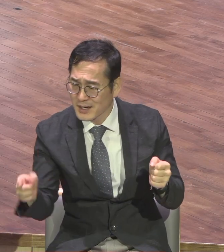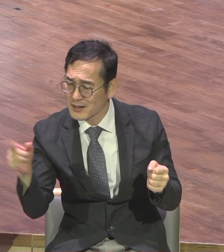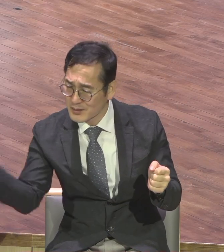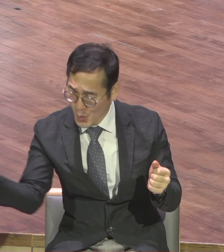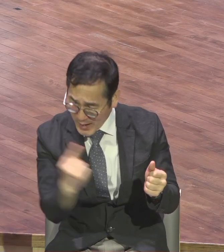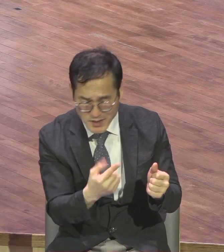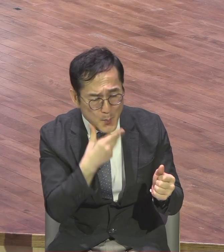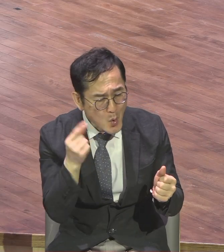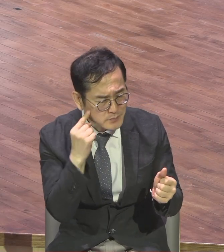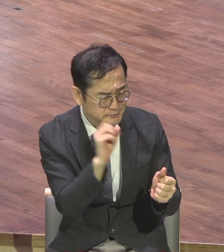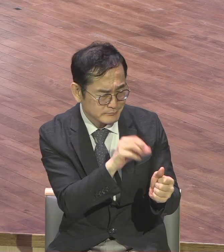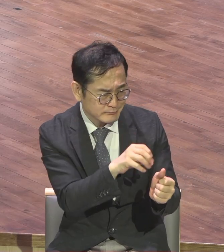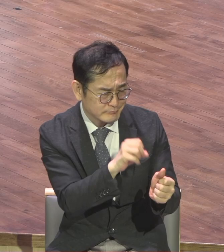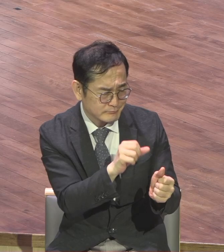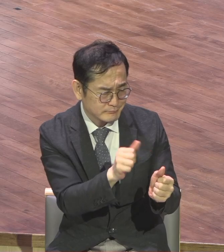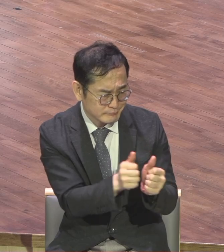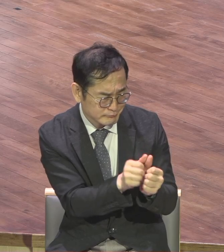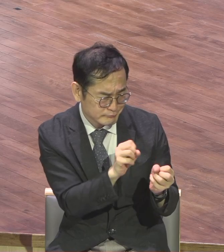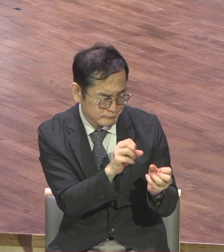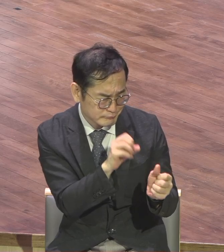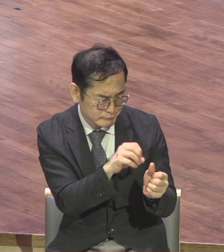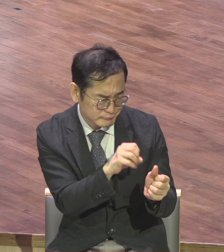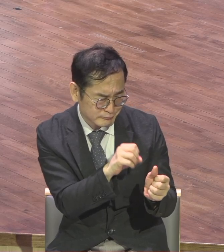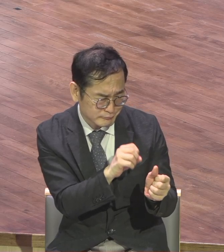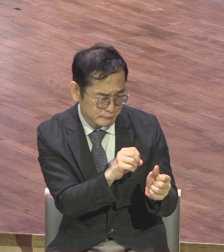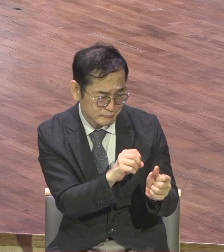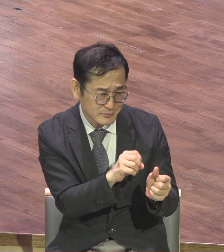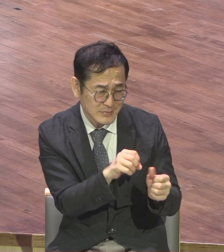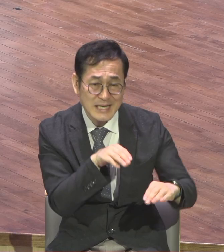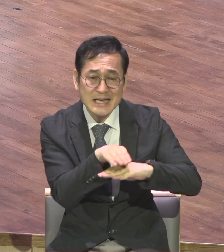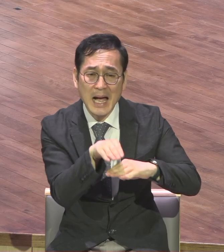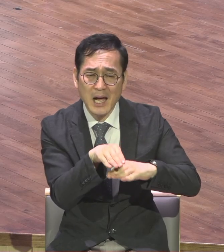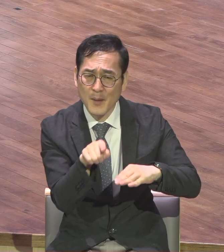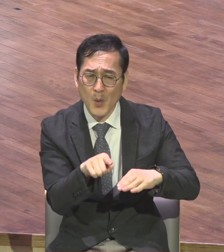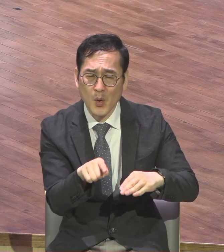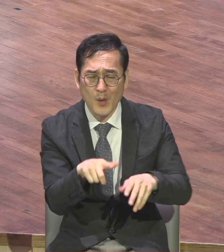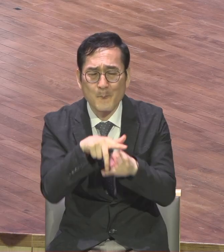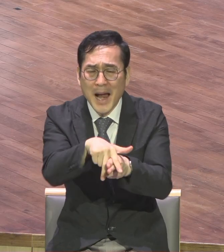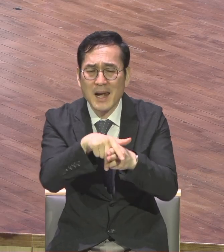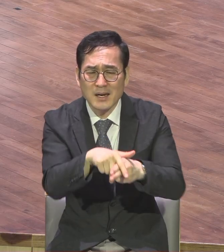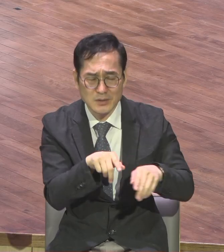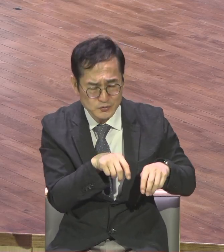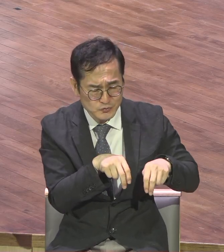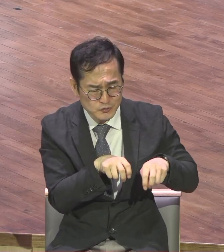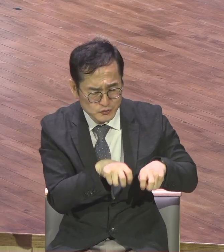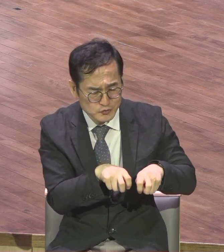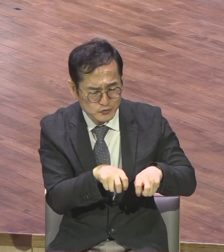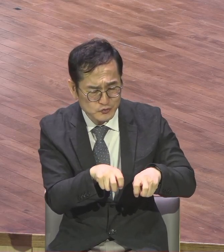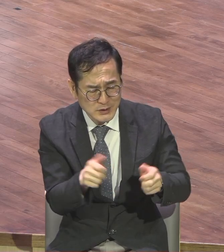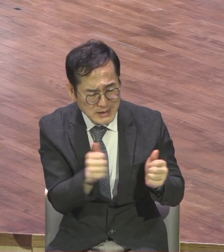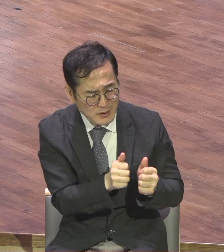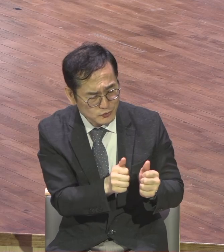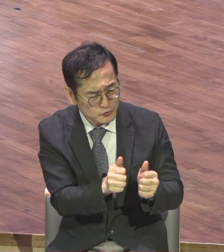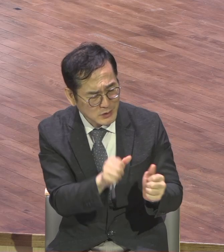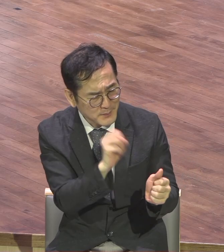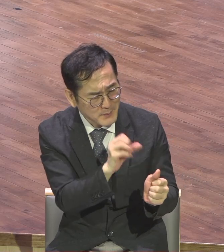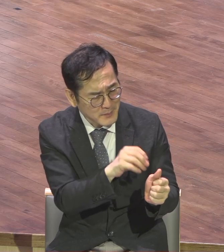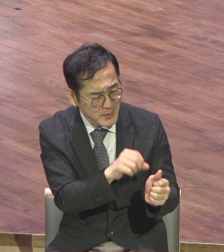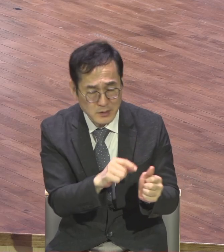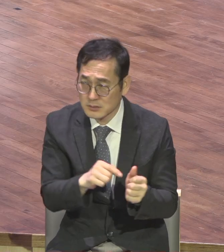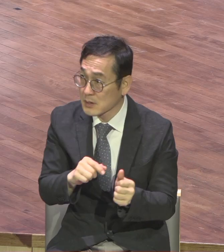타고 하는데 거기 올라타가지고 팀장 간 거 차 타고 가면서 그 충격받아가지고 세례해달라 물에서